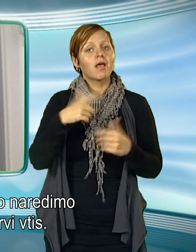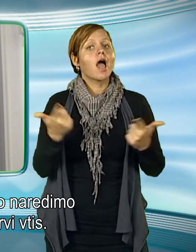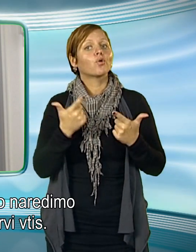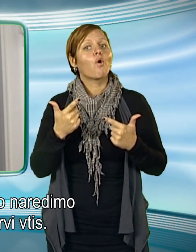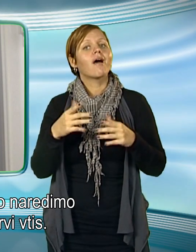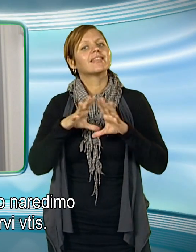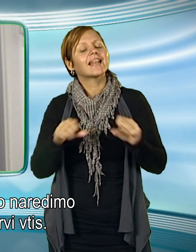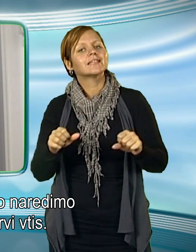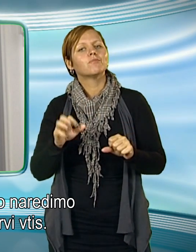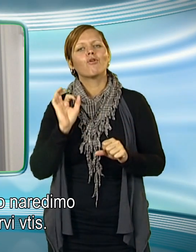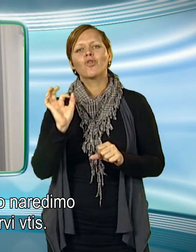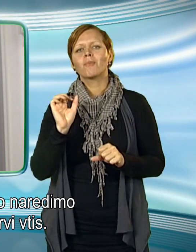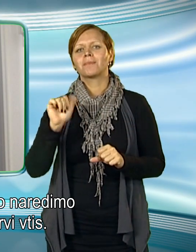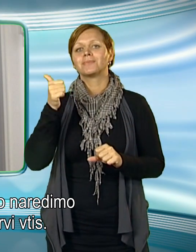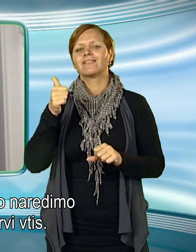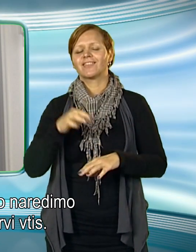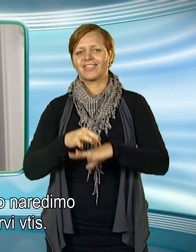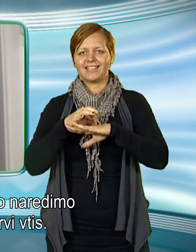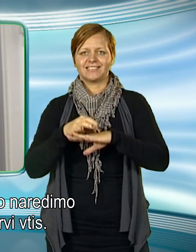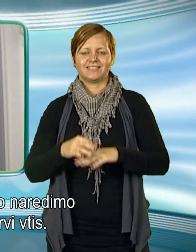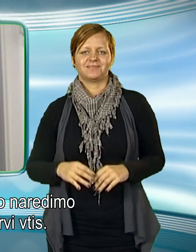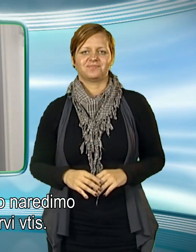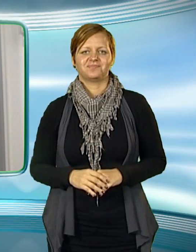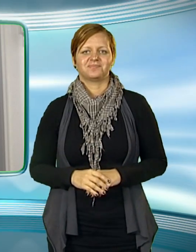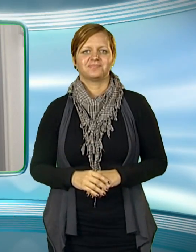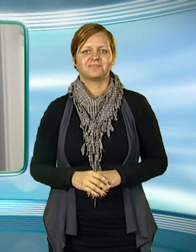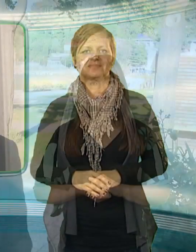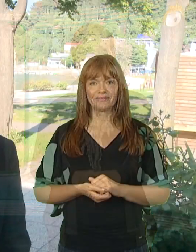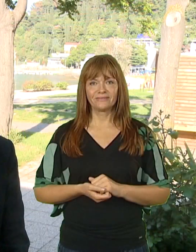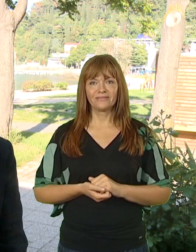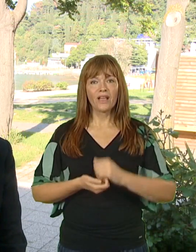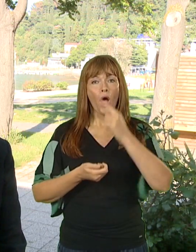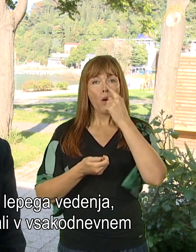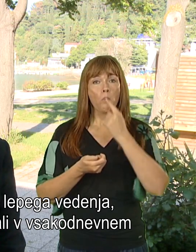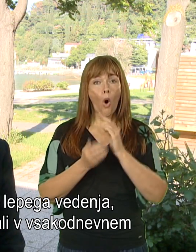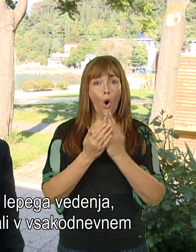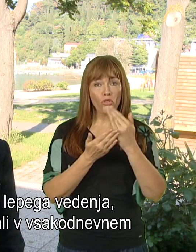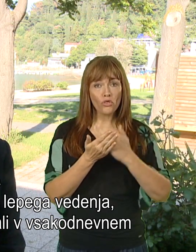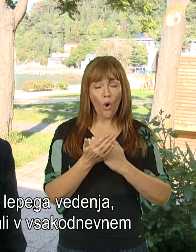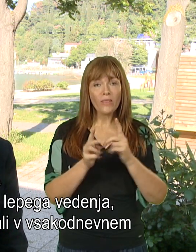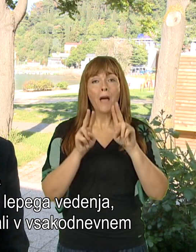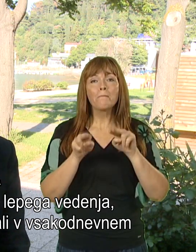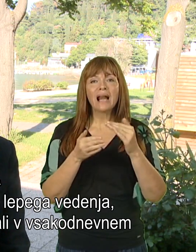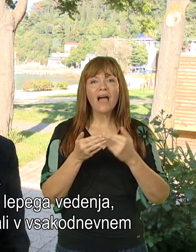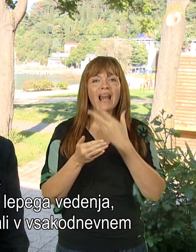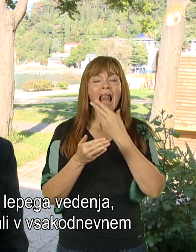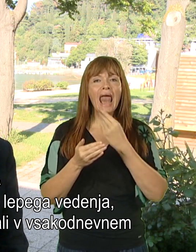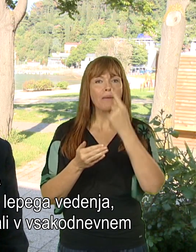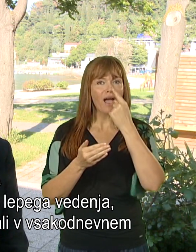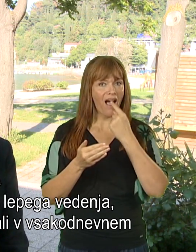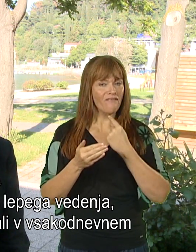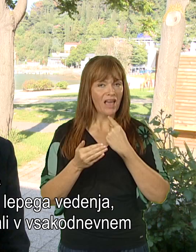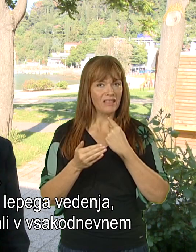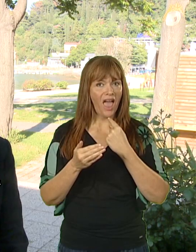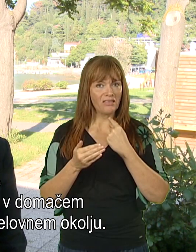Z njimi lahko naredimo dober prvi vtis. To so pravila lepega vedenja, ki naj bi jih upoštevali